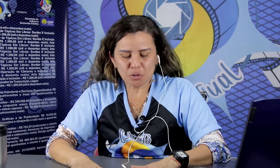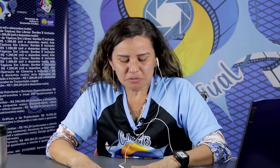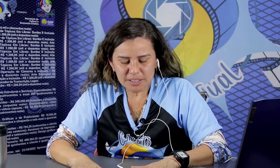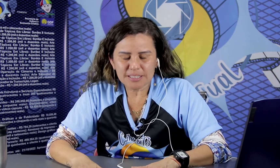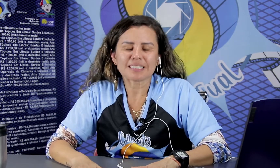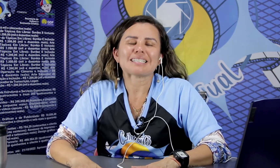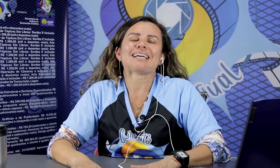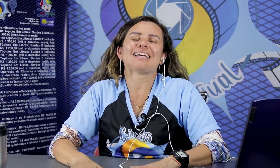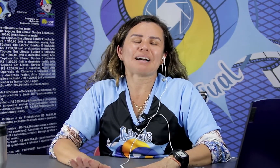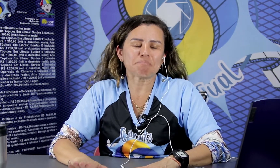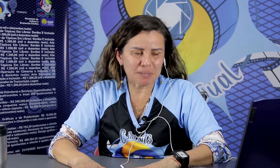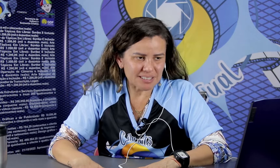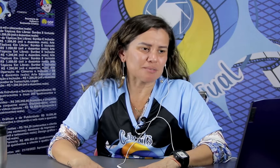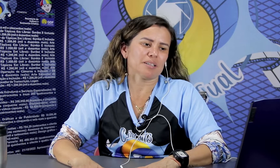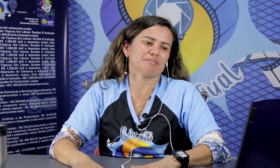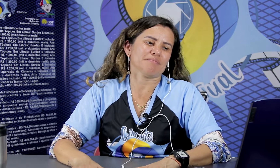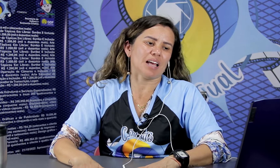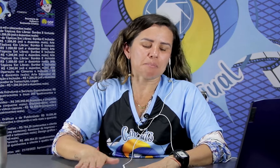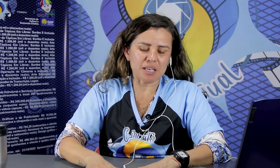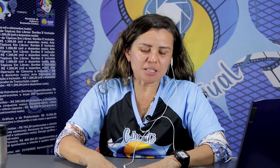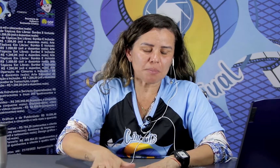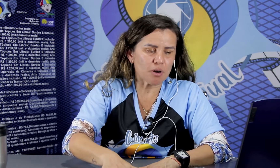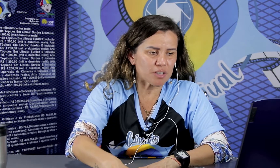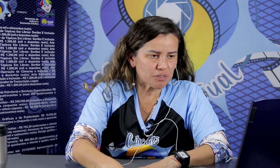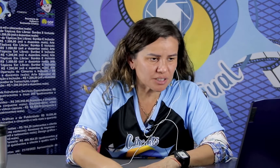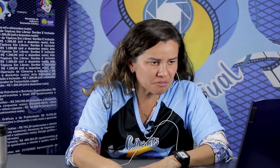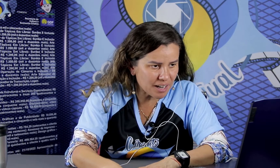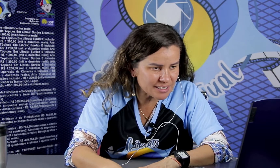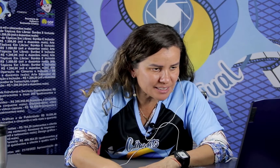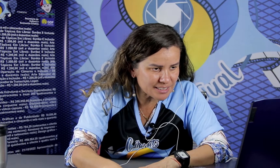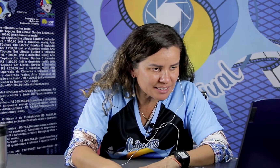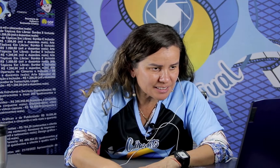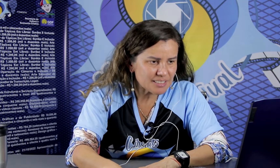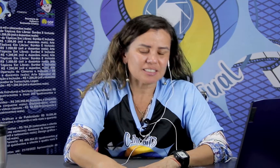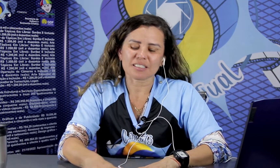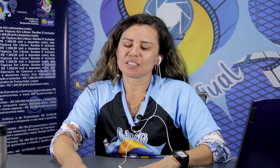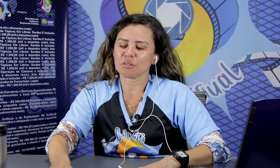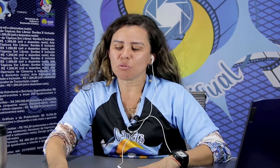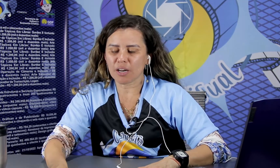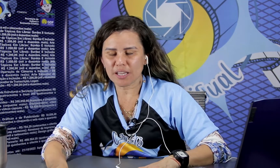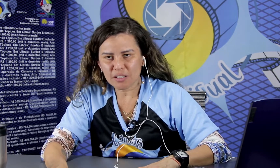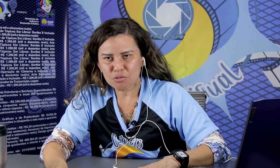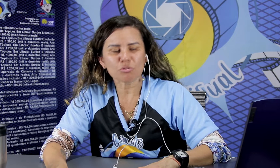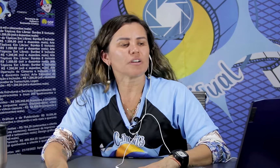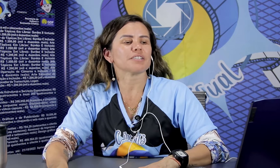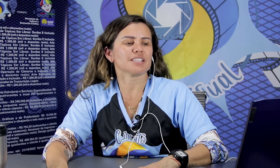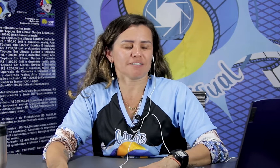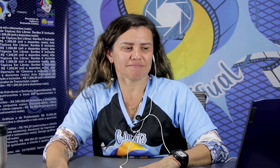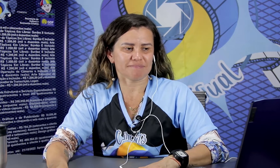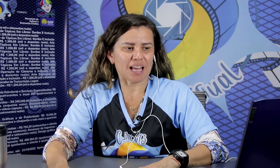prova é a mesma prova que você faz, o coleguinha surdo vai fazer. A